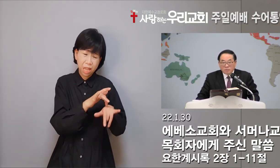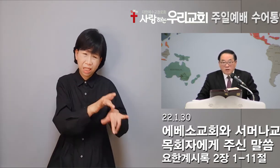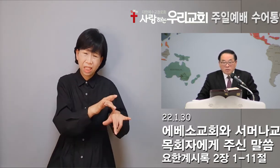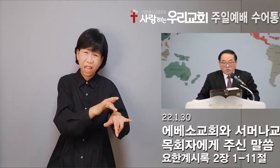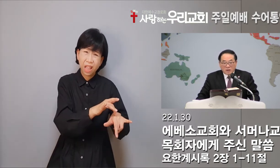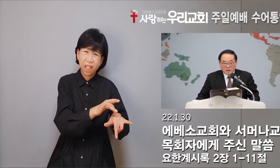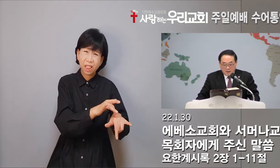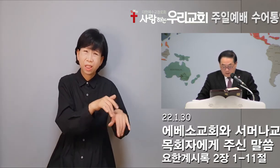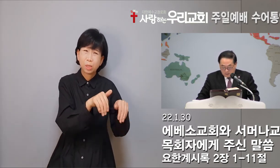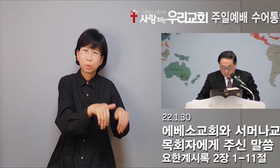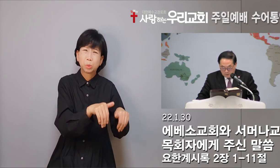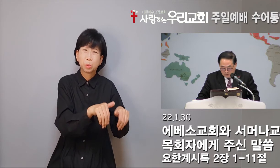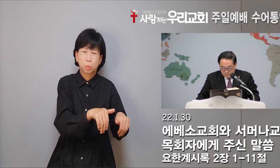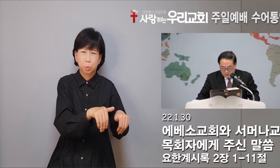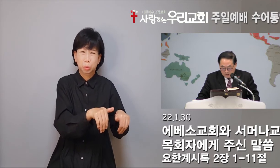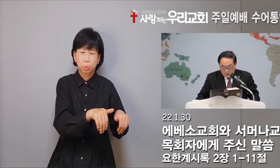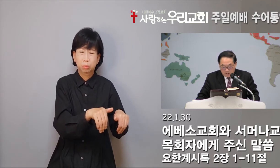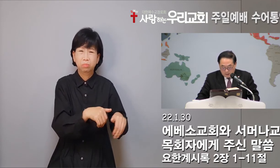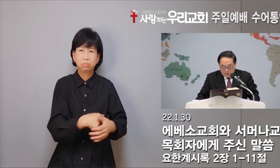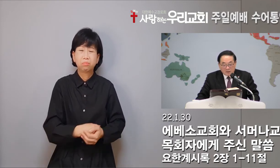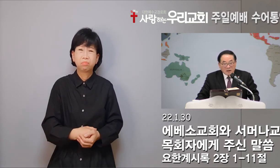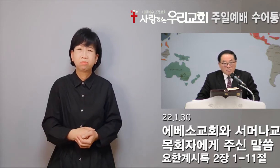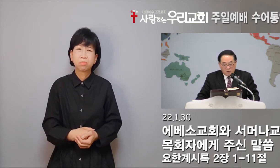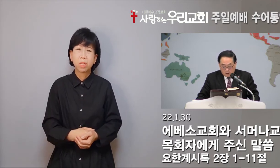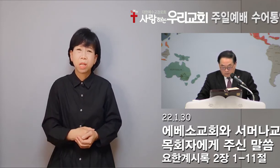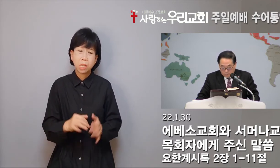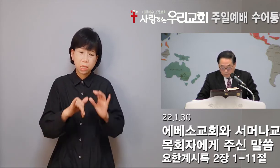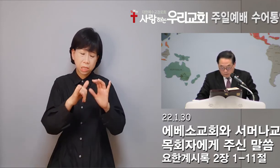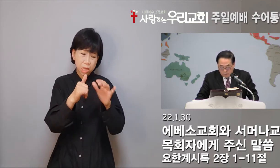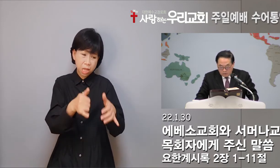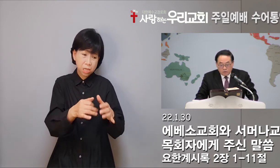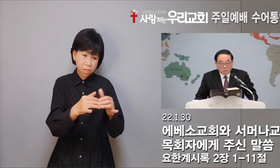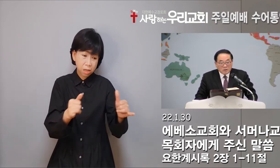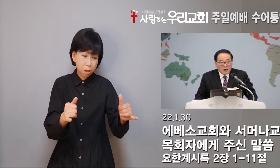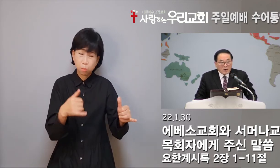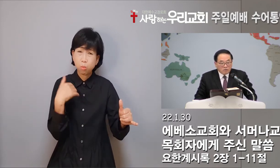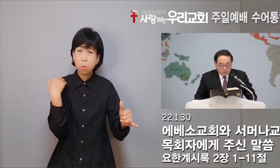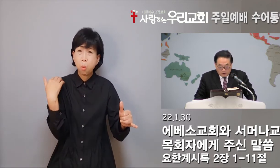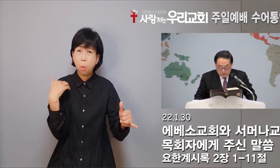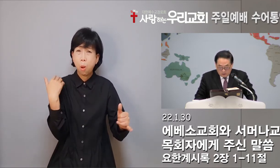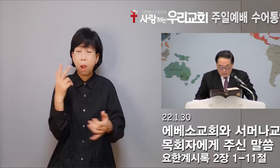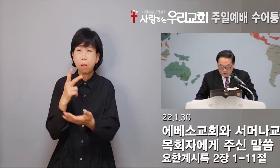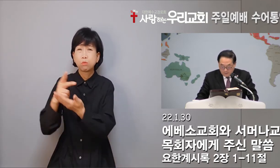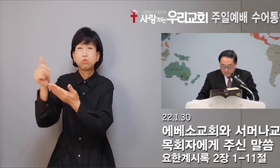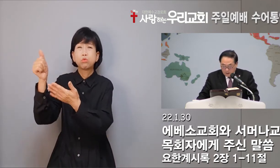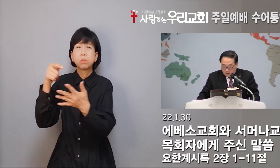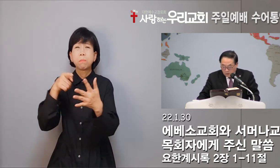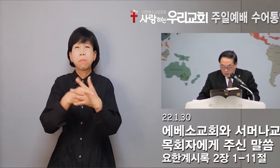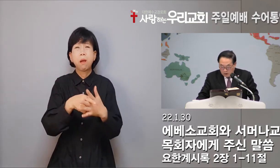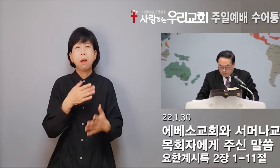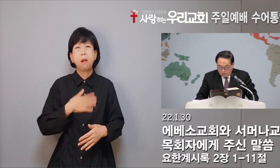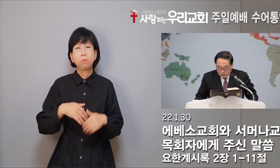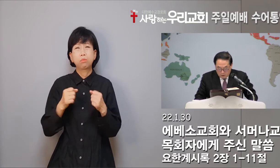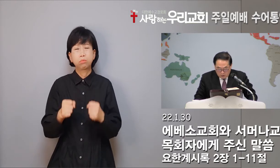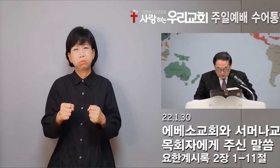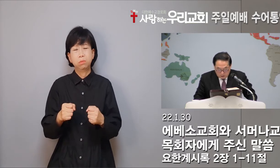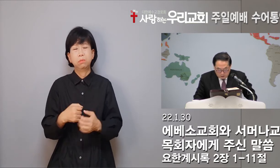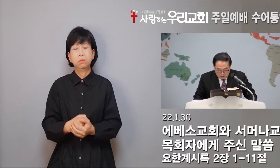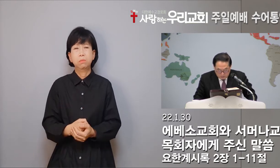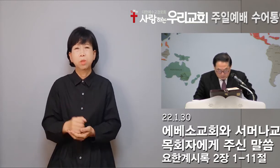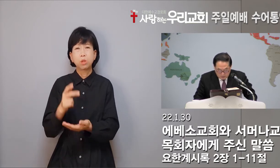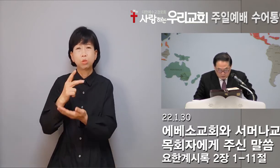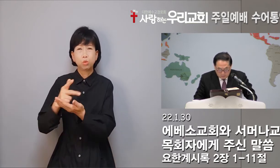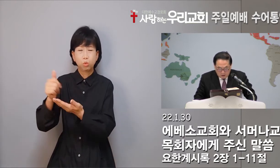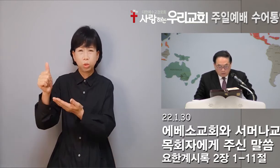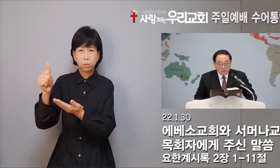사탄의 무리에 속한 자들이었습니다. 세상 사람 몰라줘도 주님은 다 알아주셨던 것입니다. 온갖 풍요의